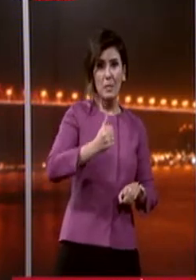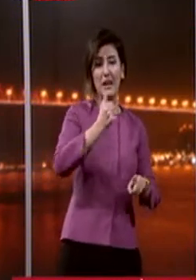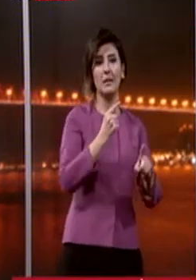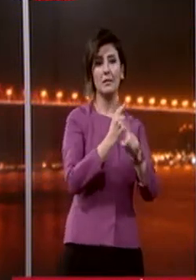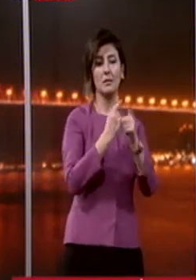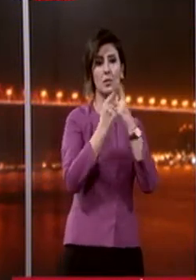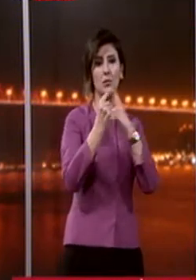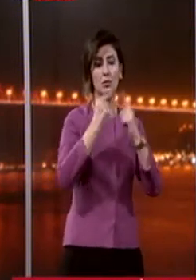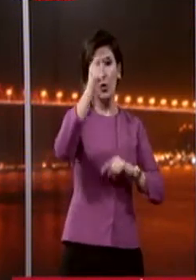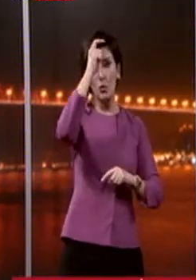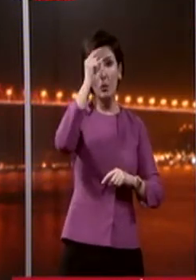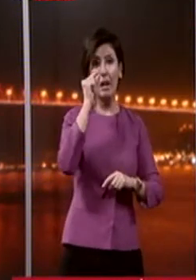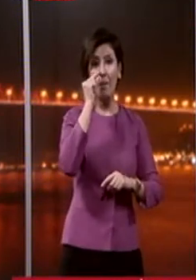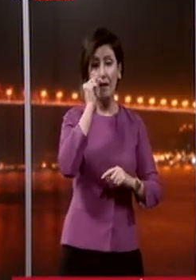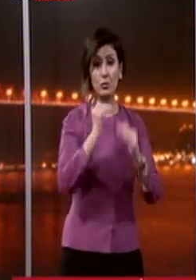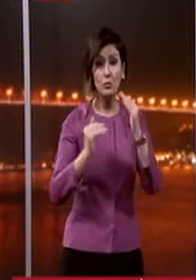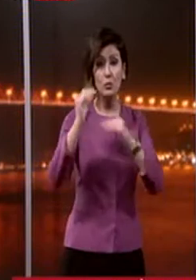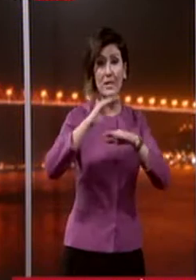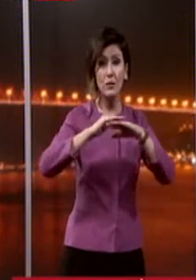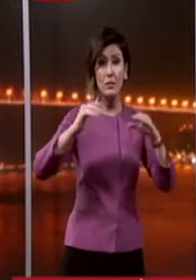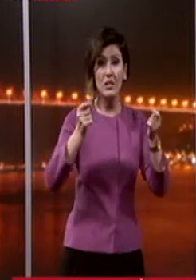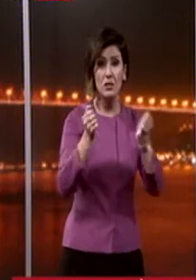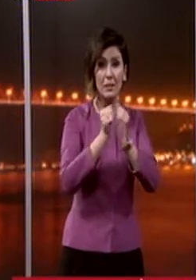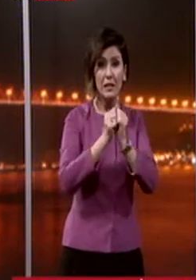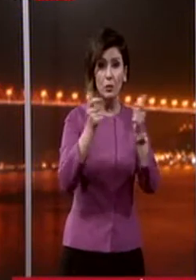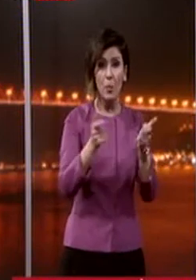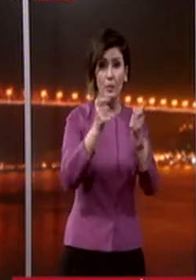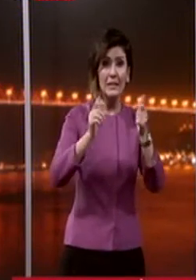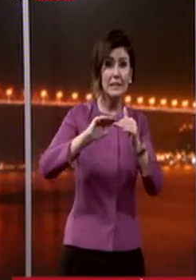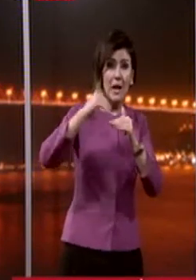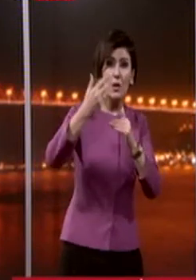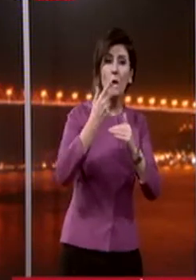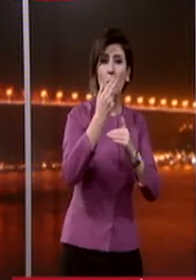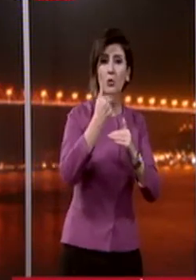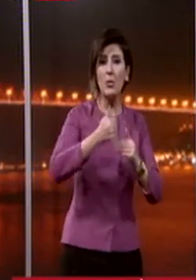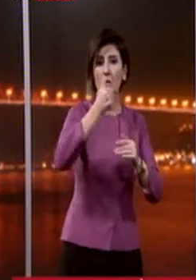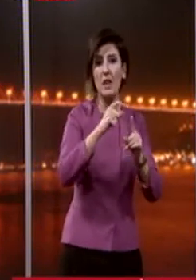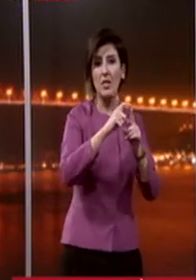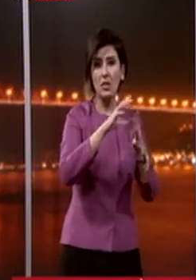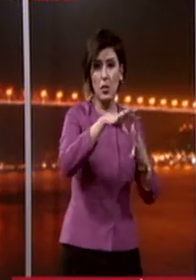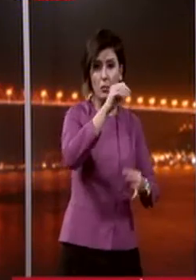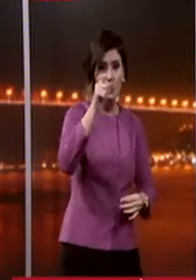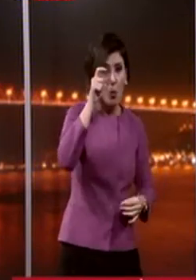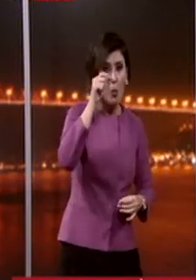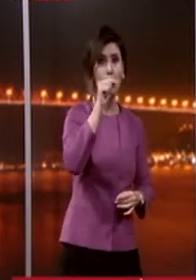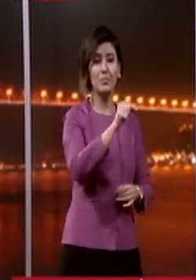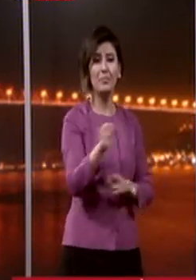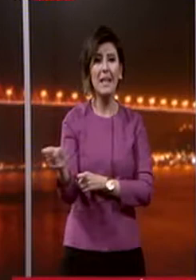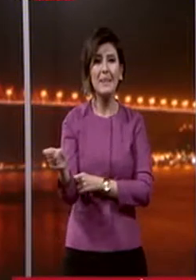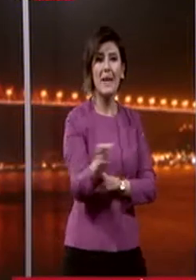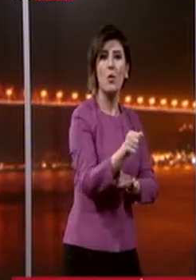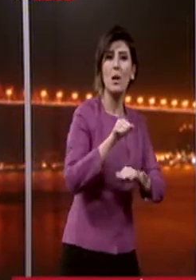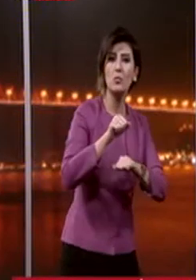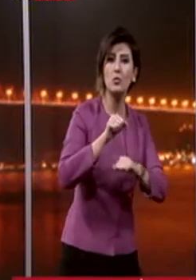Sharif'le bir araya geldi. Türkiye-Pakistan yüksek düzeyli işbirliği toplantısının ardından konuşan Başbakan Davutoğlu,